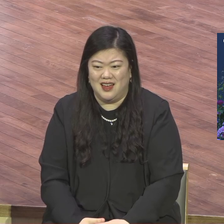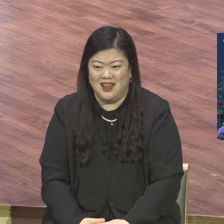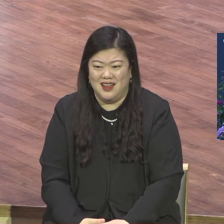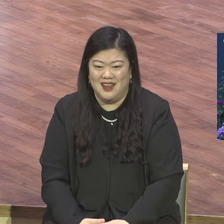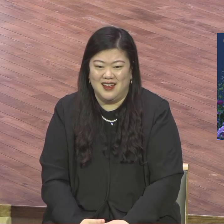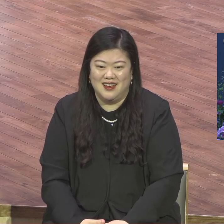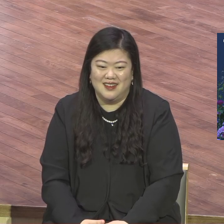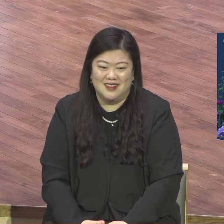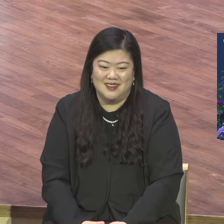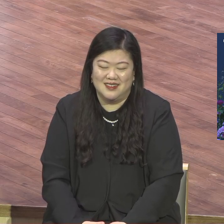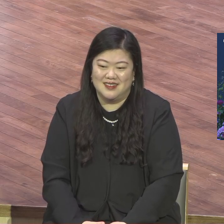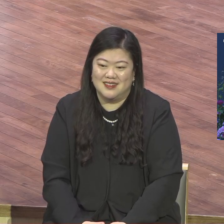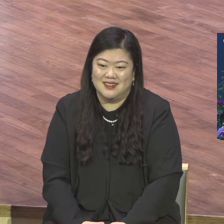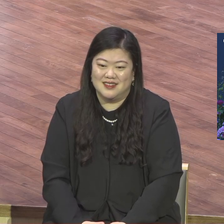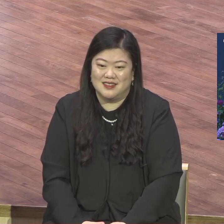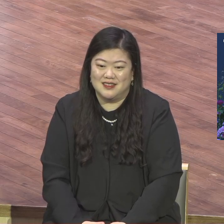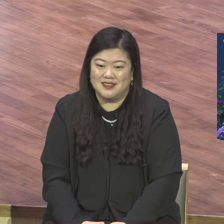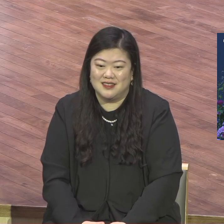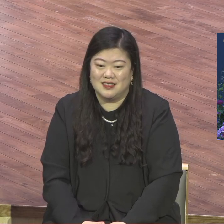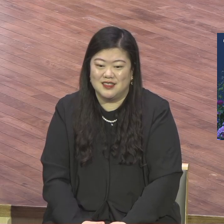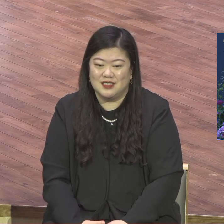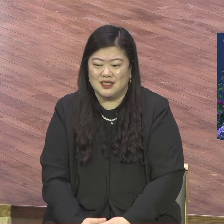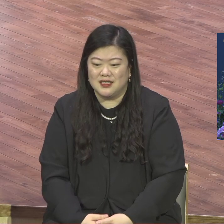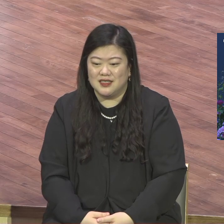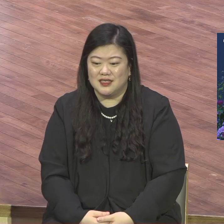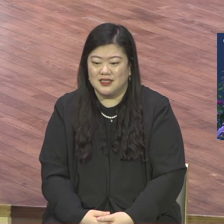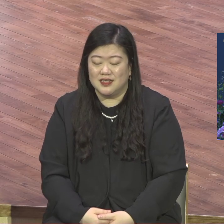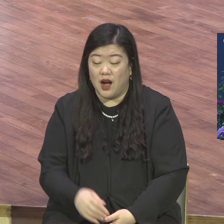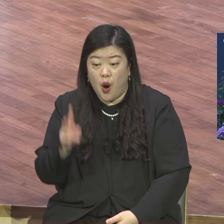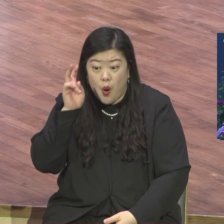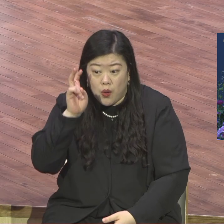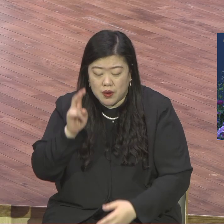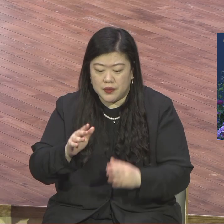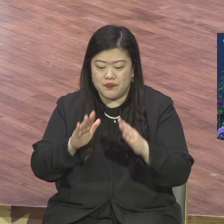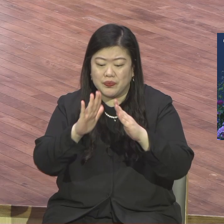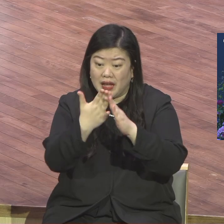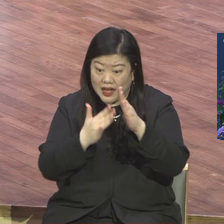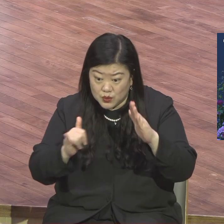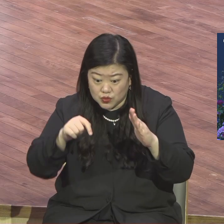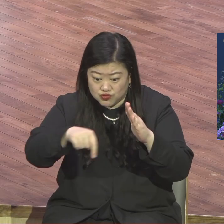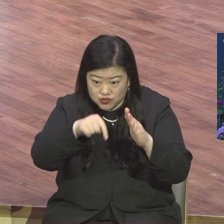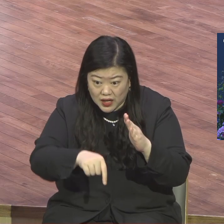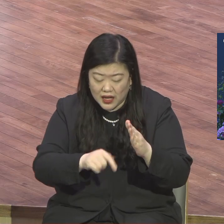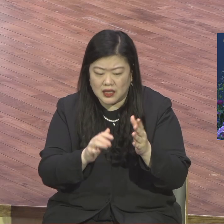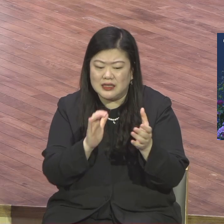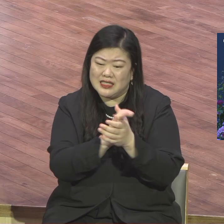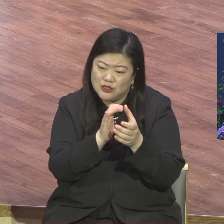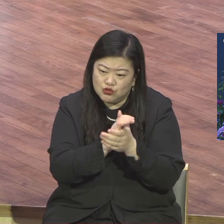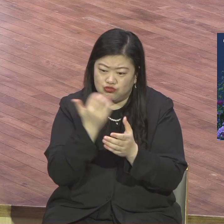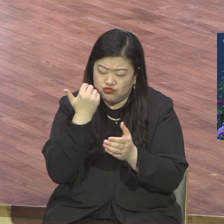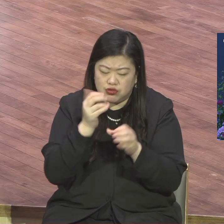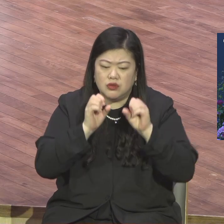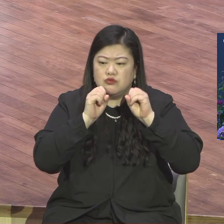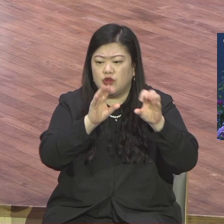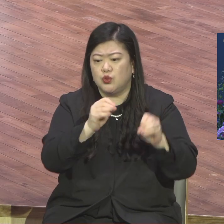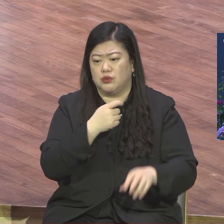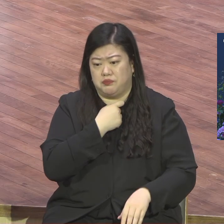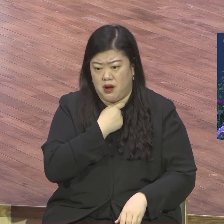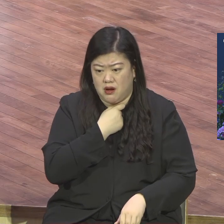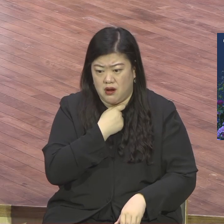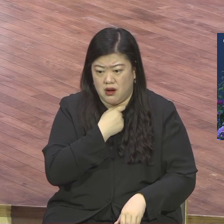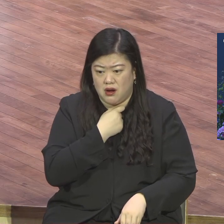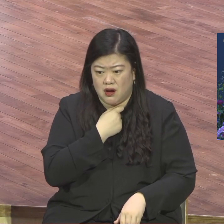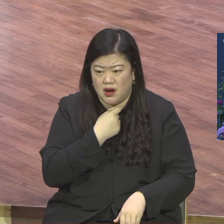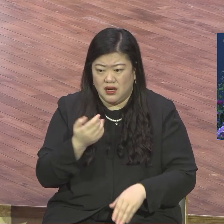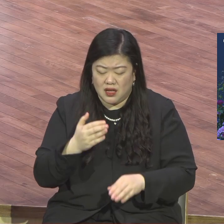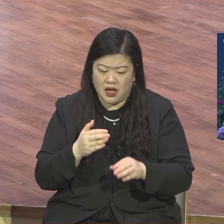여러분이요, 불신 가문 복음화의 사실상 D대로 잡으세요. 우리 가족 복음화 하나님.